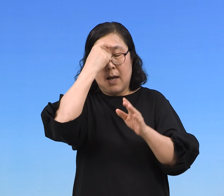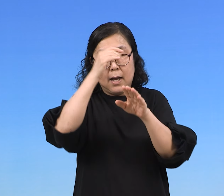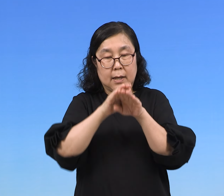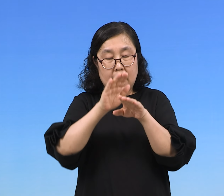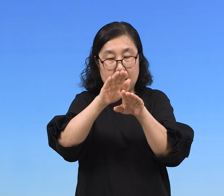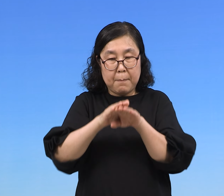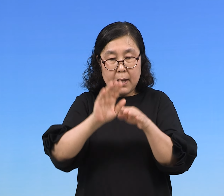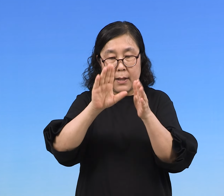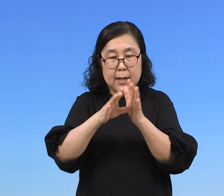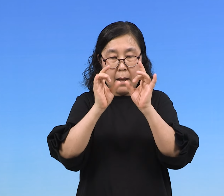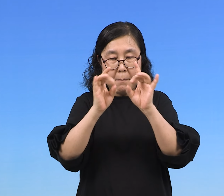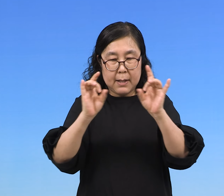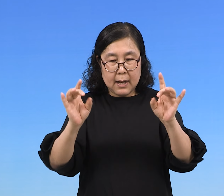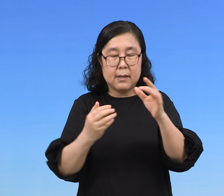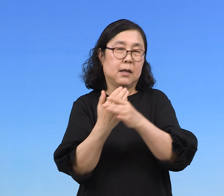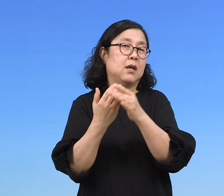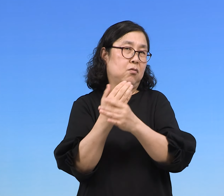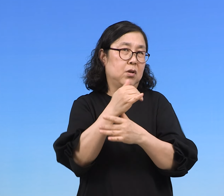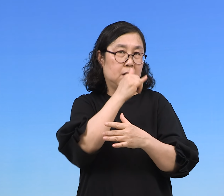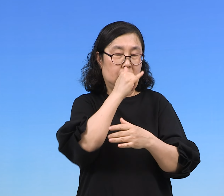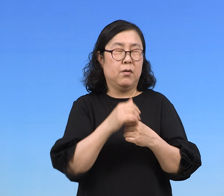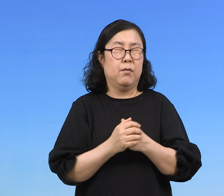매 예배 때마다 일어나는 거 아십니까?